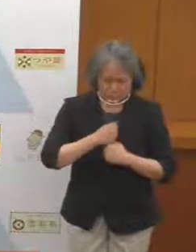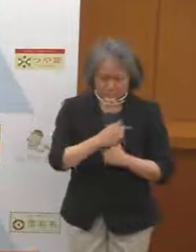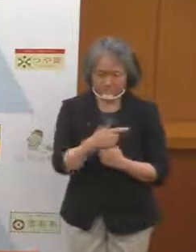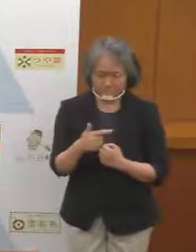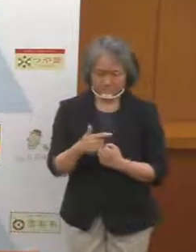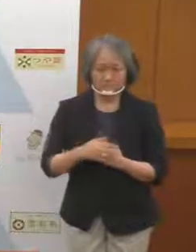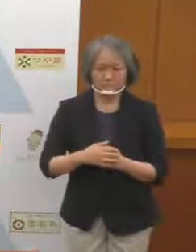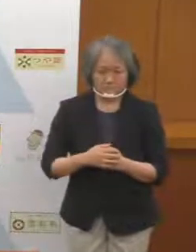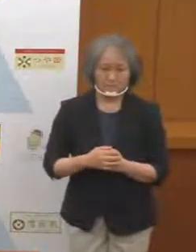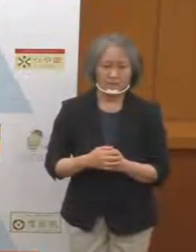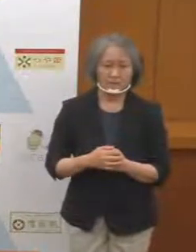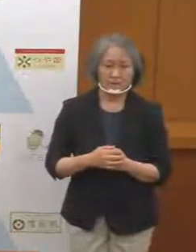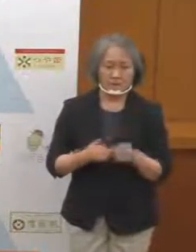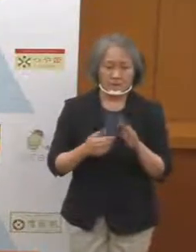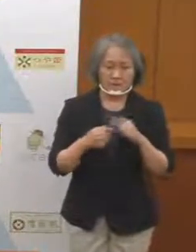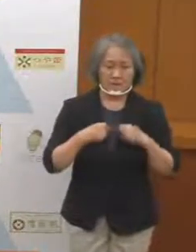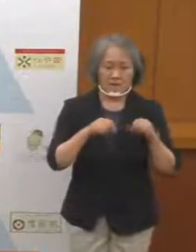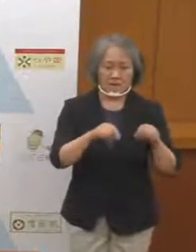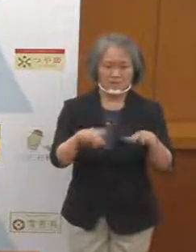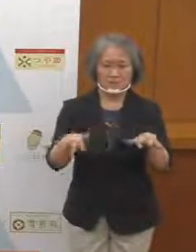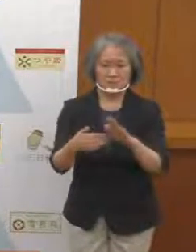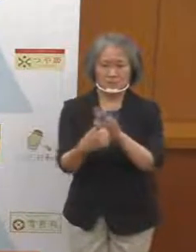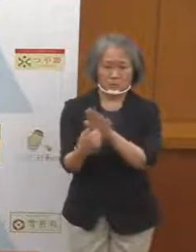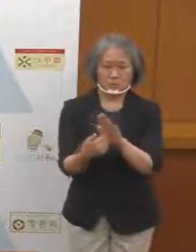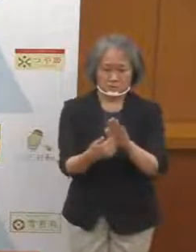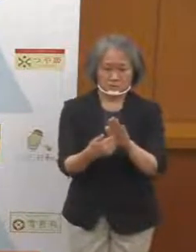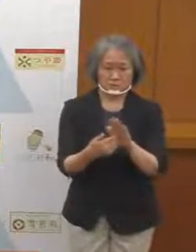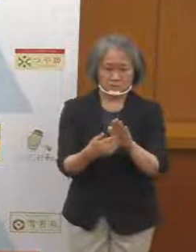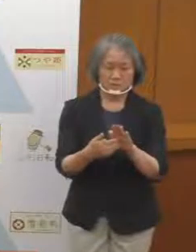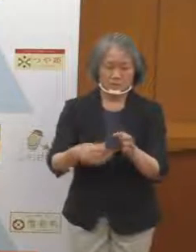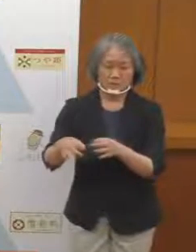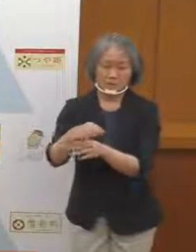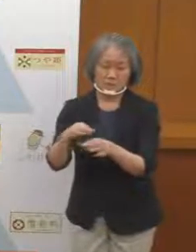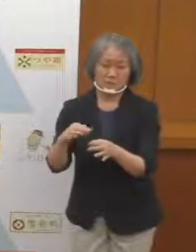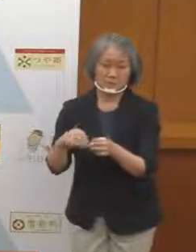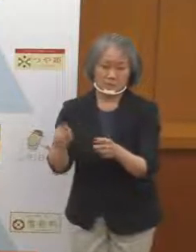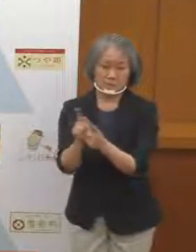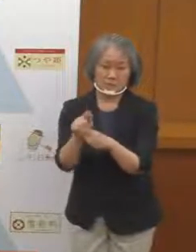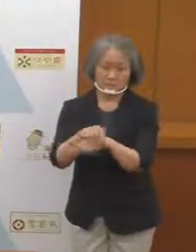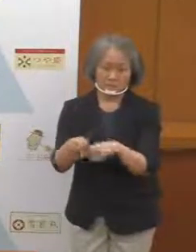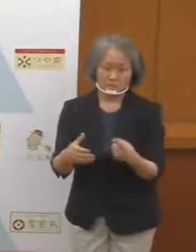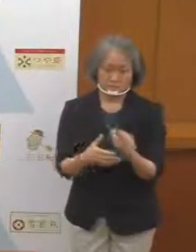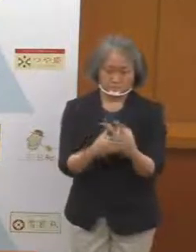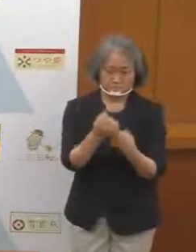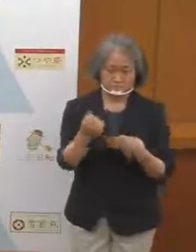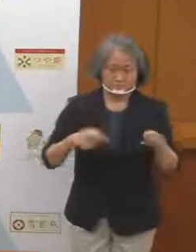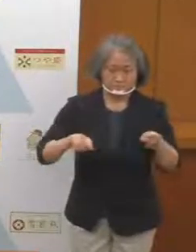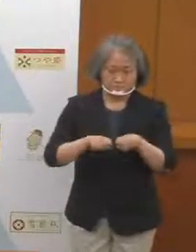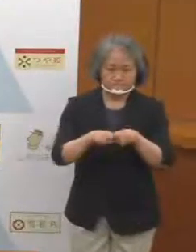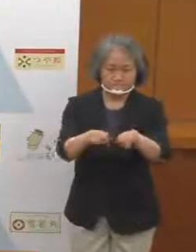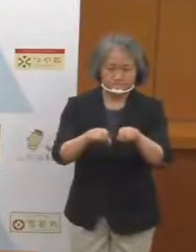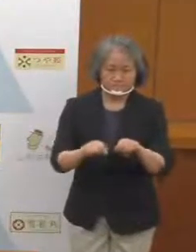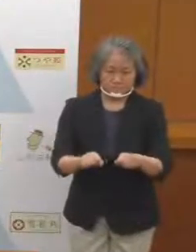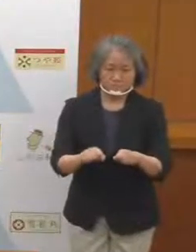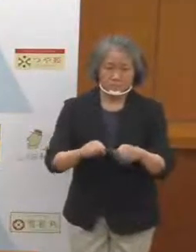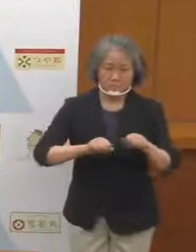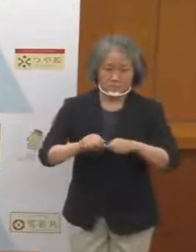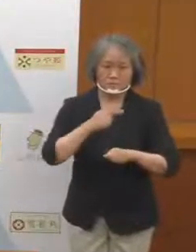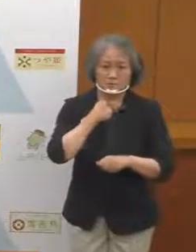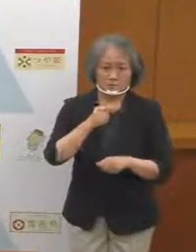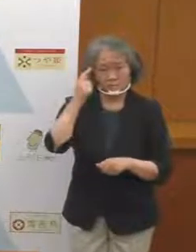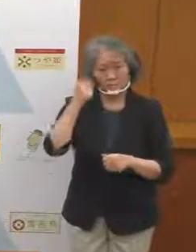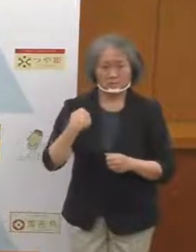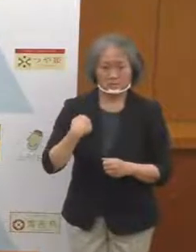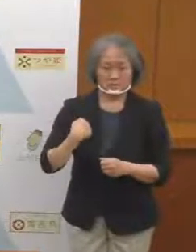感染防止そして経済回復この2つの両立にしっかりと取り組んでまいりたいというふうにあの